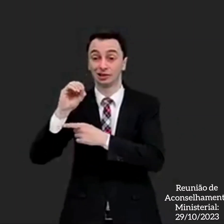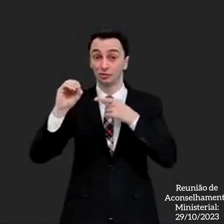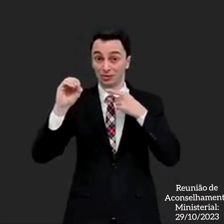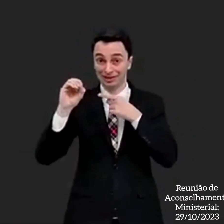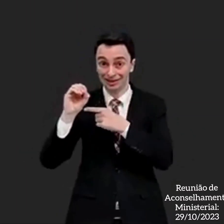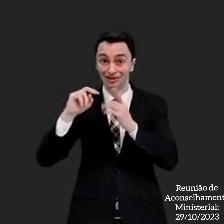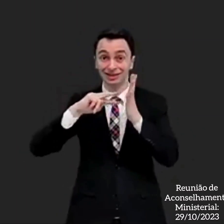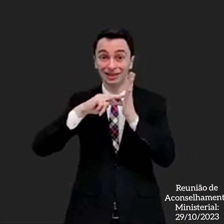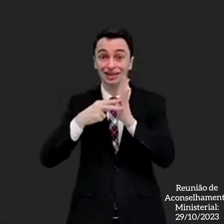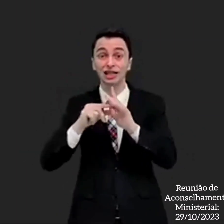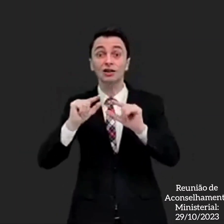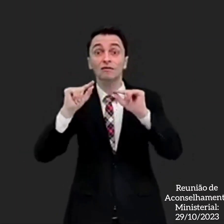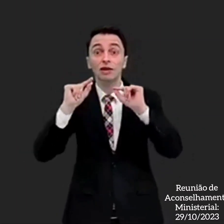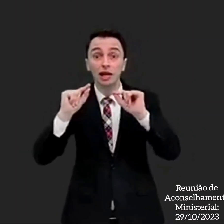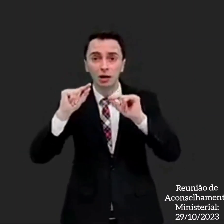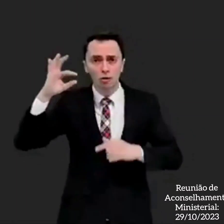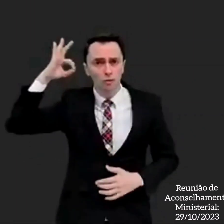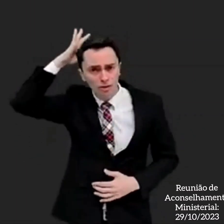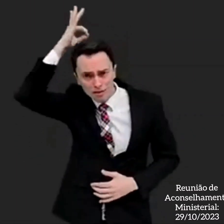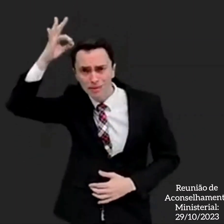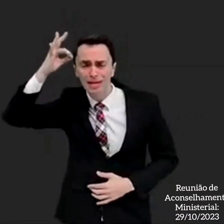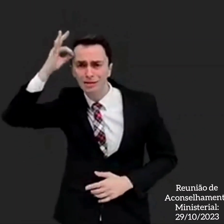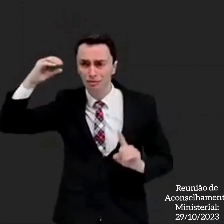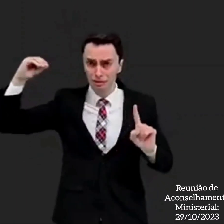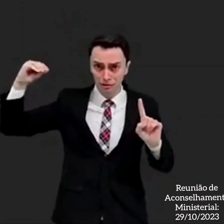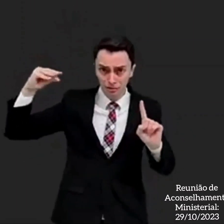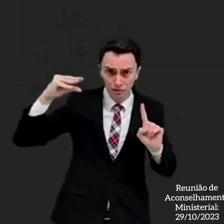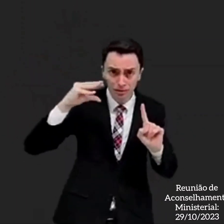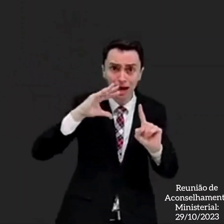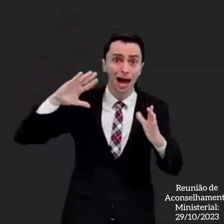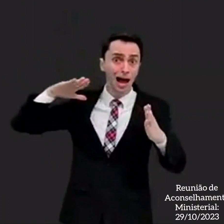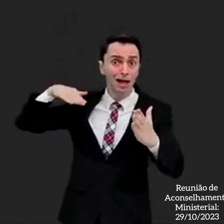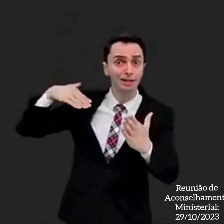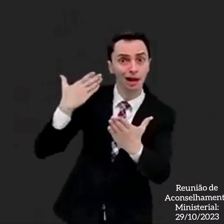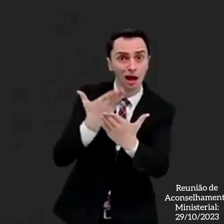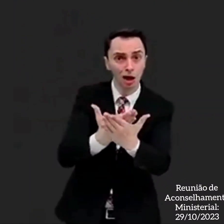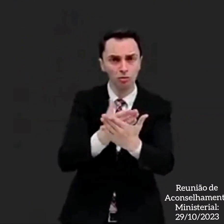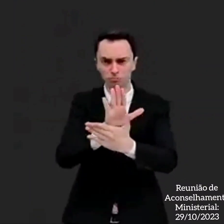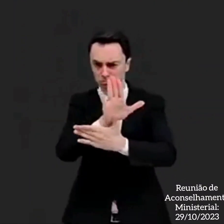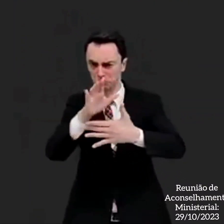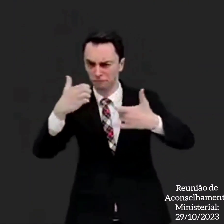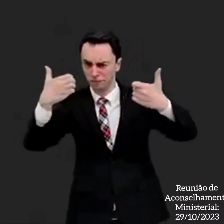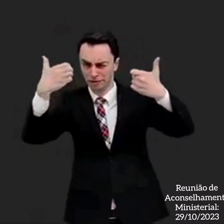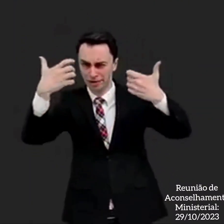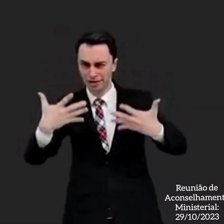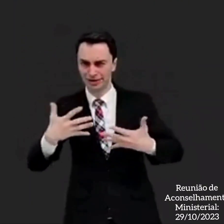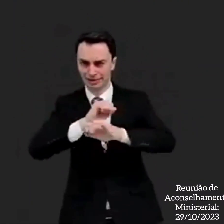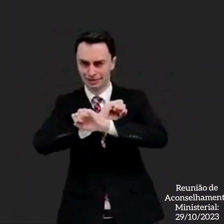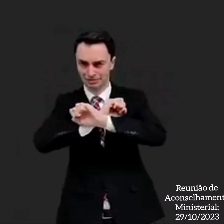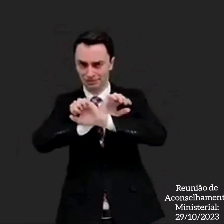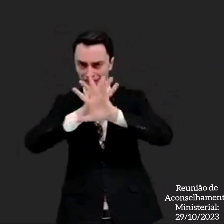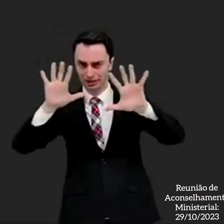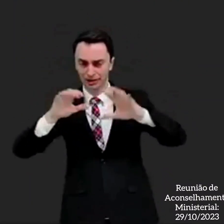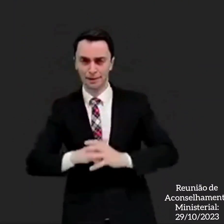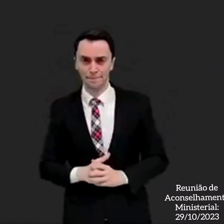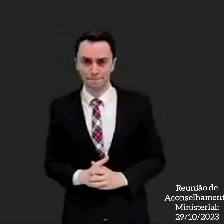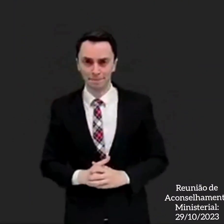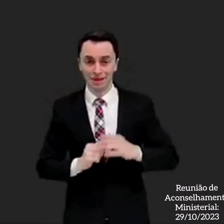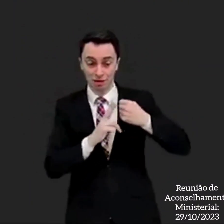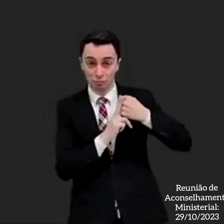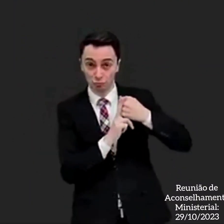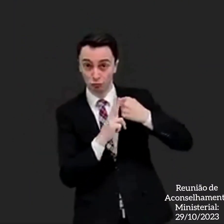a revelação incessante. Explicando melhor, a função do gerúndio na